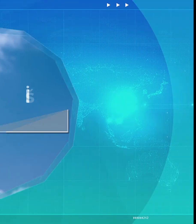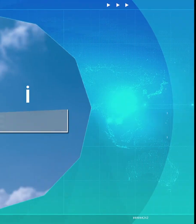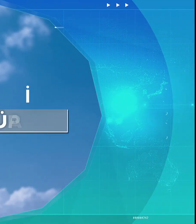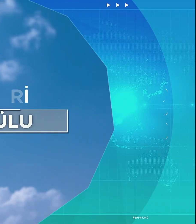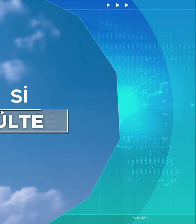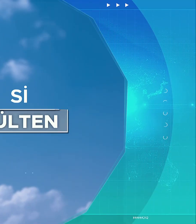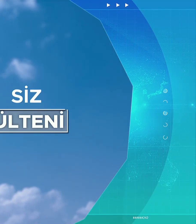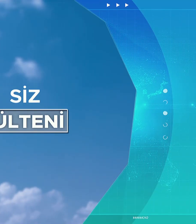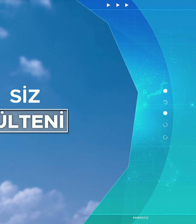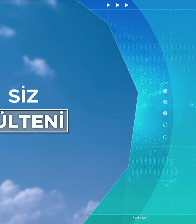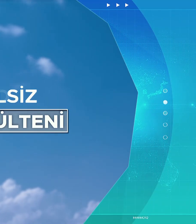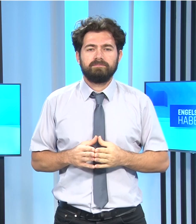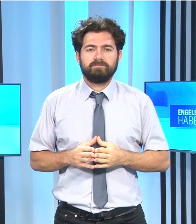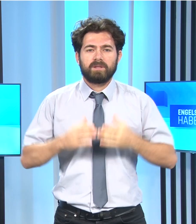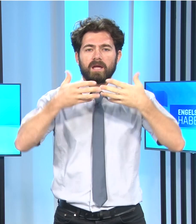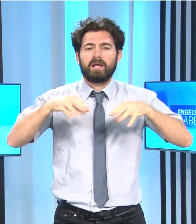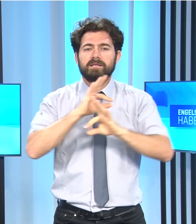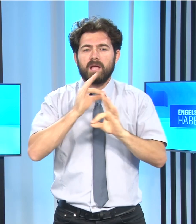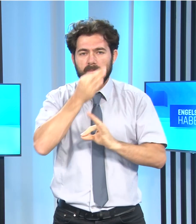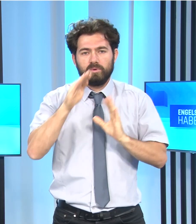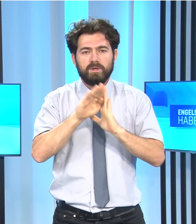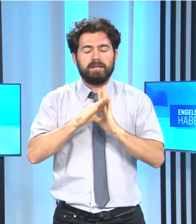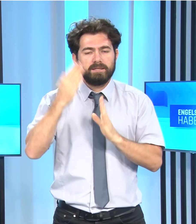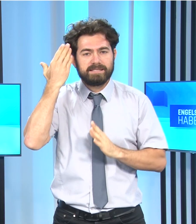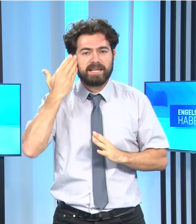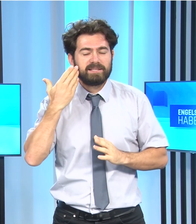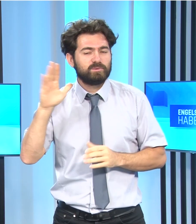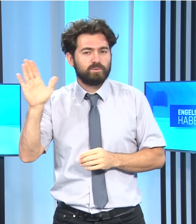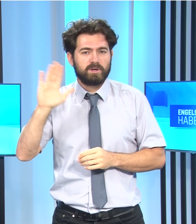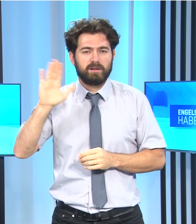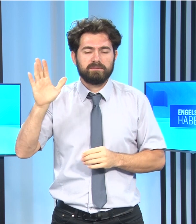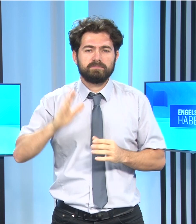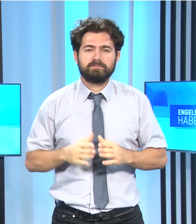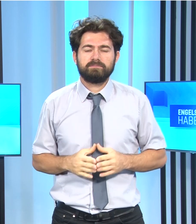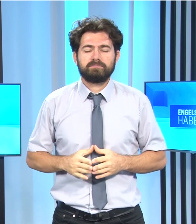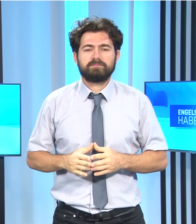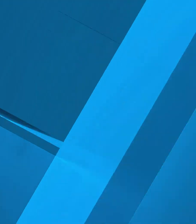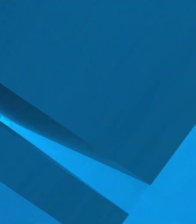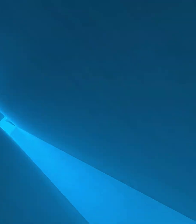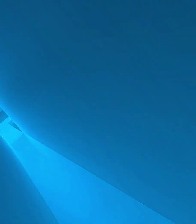Engelsiz Haber Bülteni'ni izlediniz. Hoşça kalın.